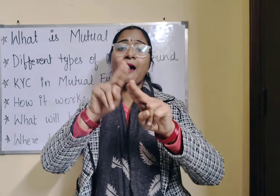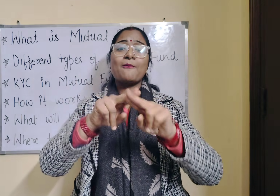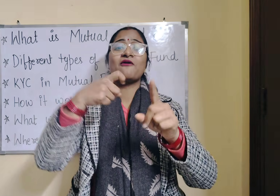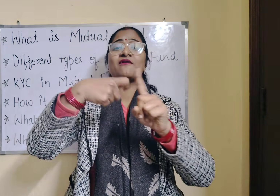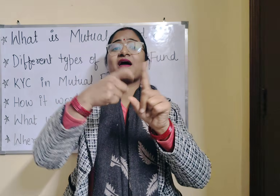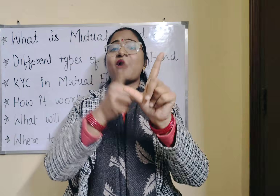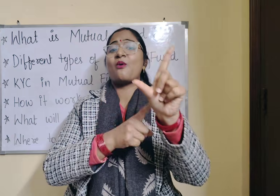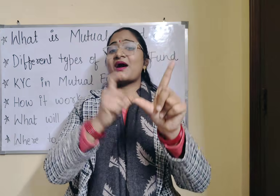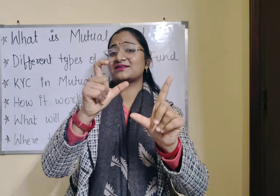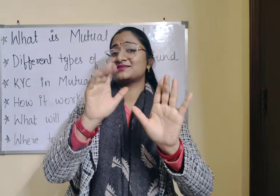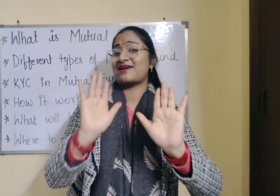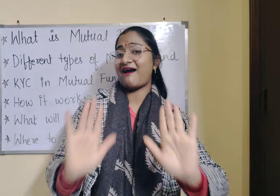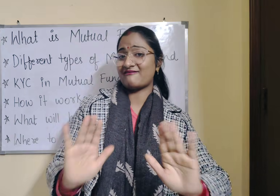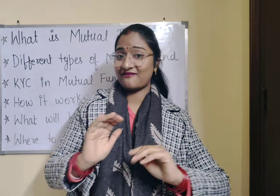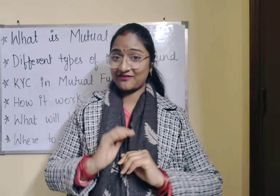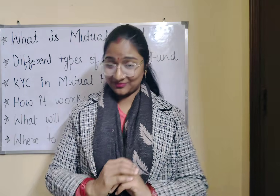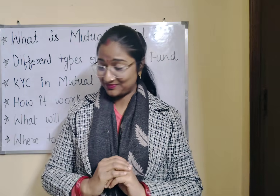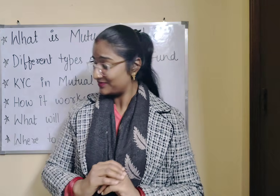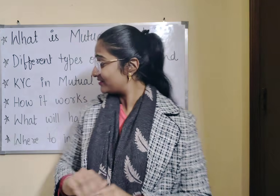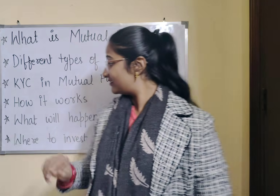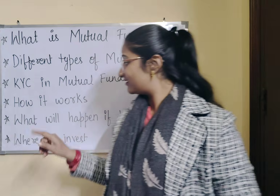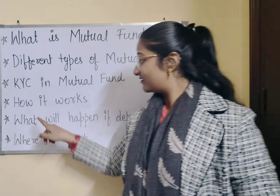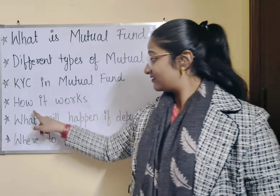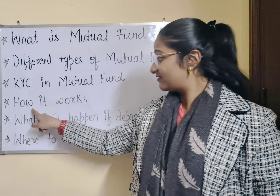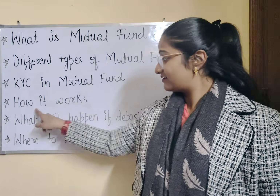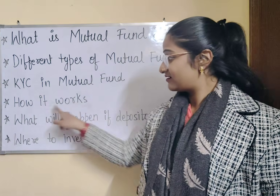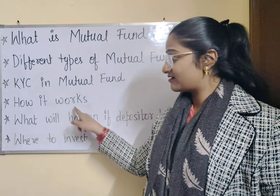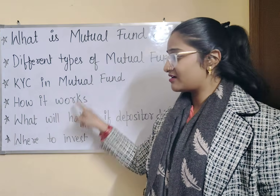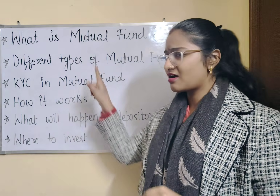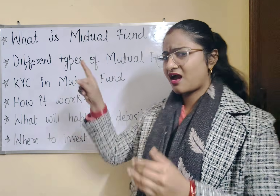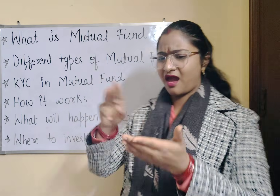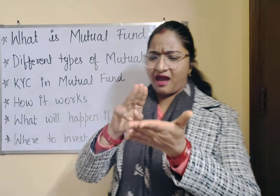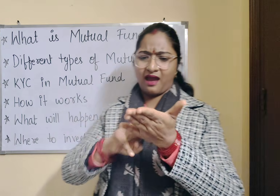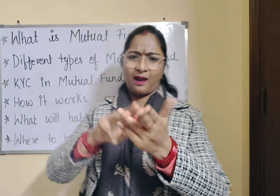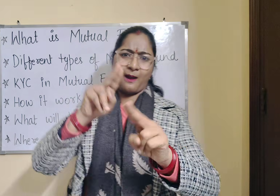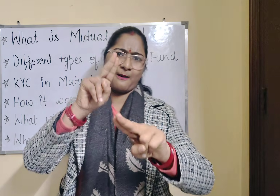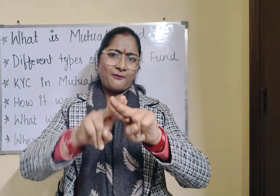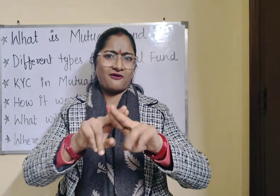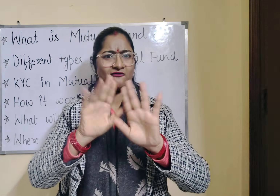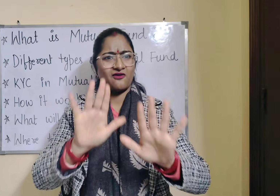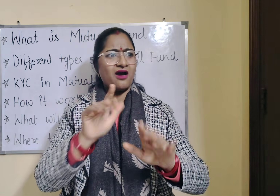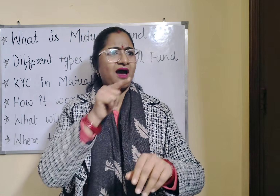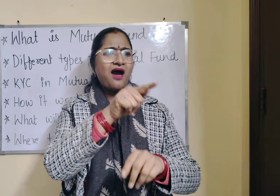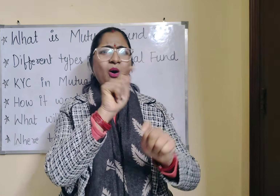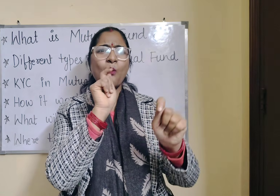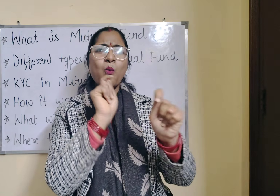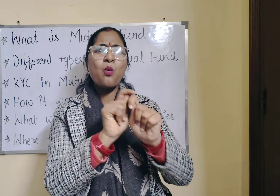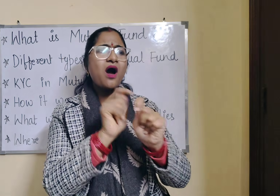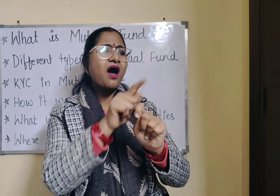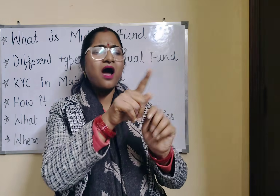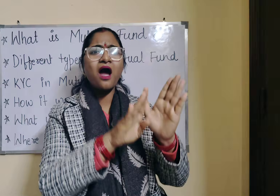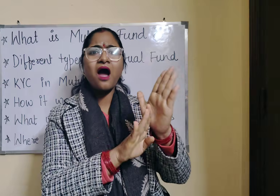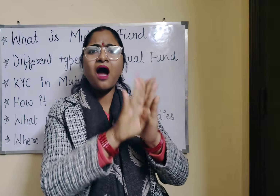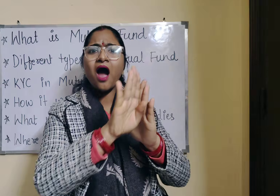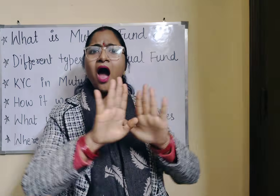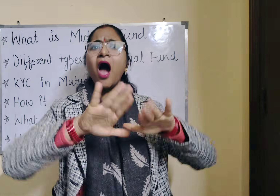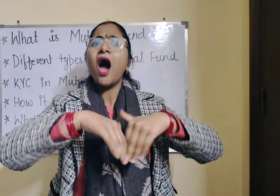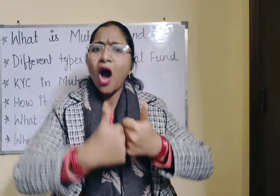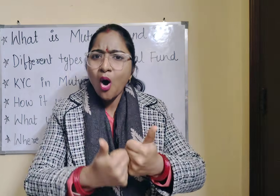है। ऐसी सेम अगर म्यूचुअल फंड में भी आप अपना अकाउंट शुरू कराते हो तो केवाईसी मैंडेटरी है। अब म्यूचुअल फंड हुआ, अब आप ये